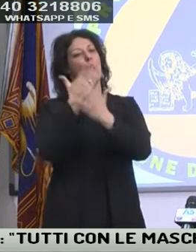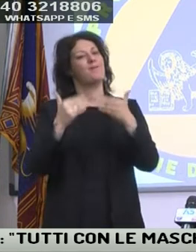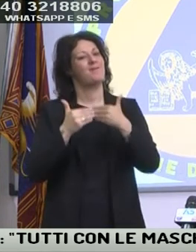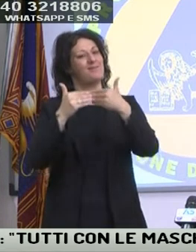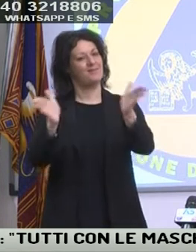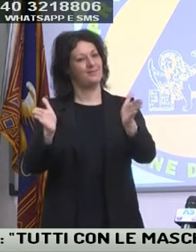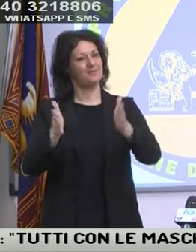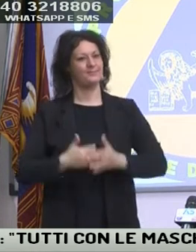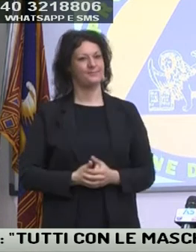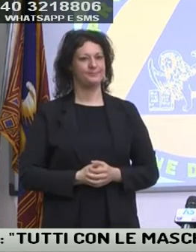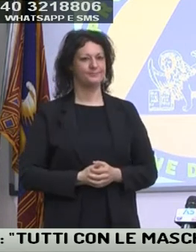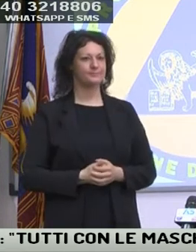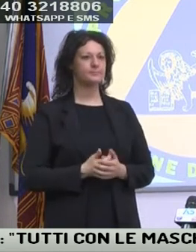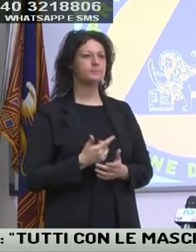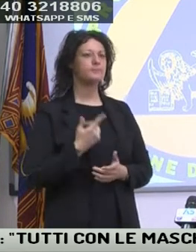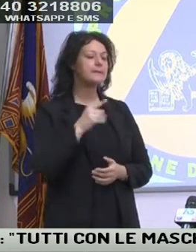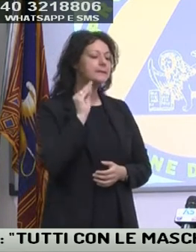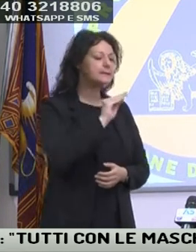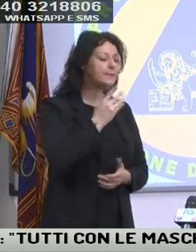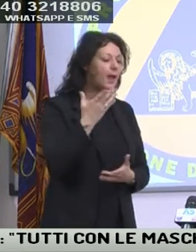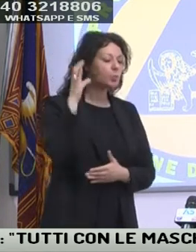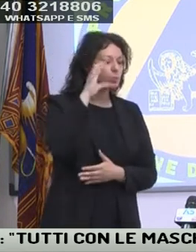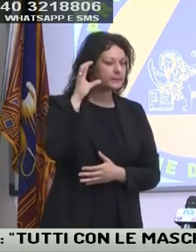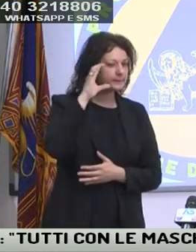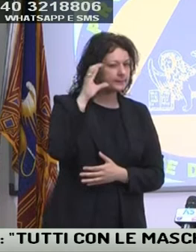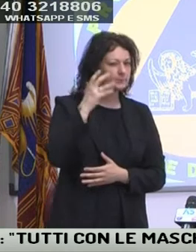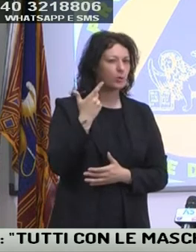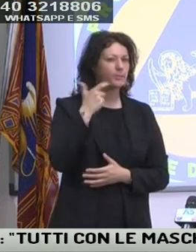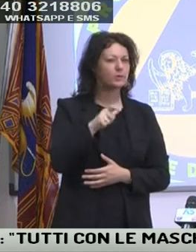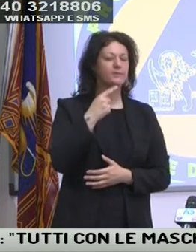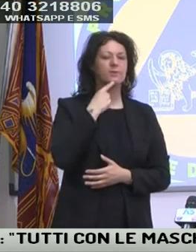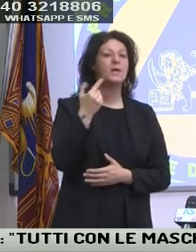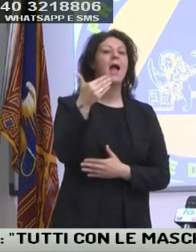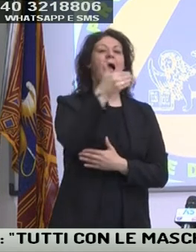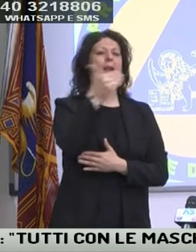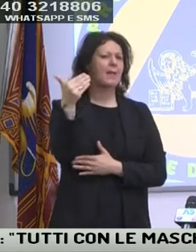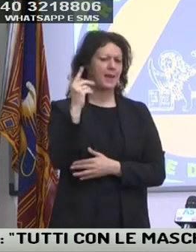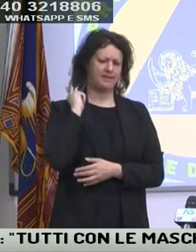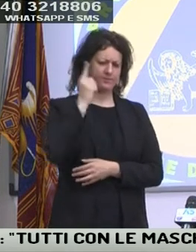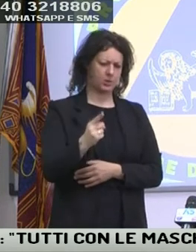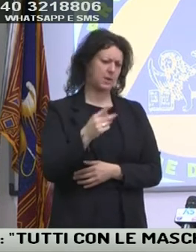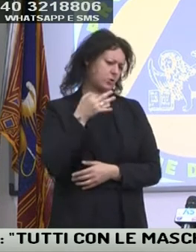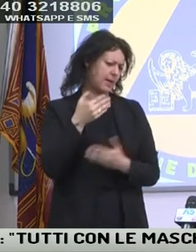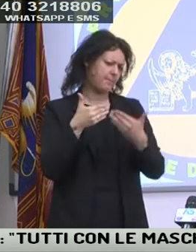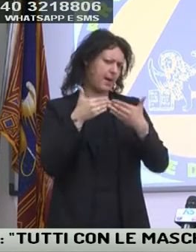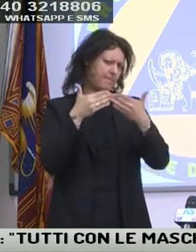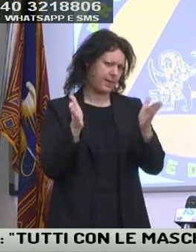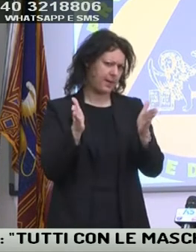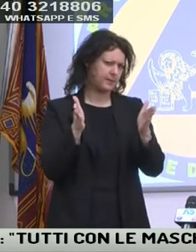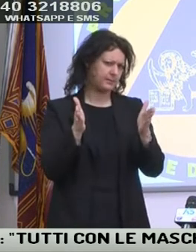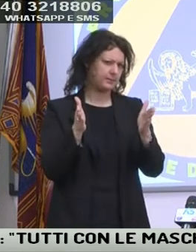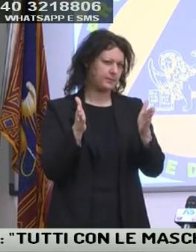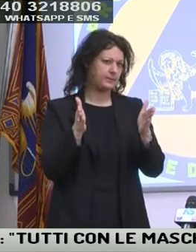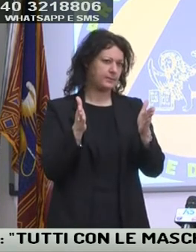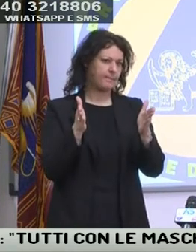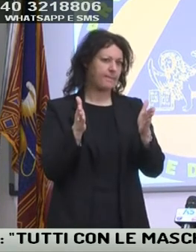Ah, il turismo, sì. Quando si parla di alberghi e di ristoranti, cioè, gli alberghi non sono mai stati chiusi, quindi formalmente potrebbero continuare a svolgere l'attività. Sì, bar e però,